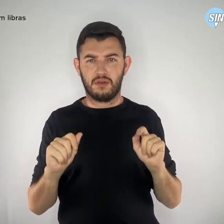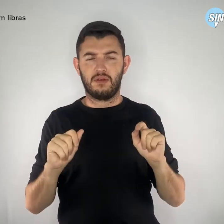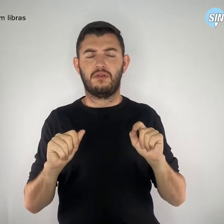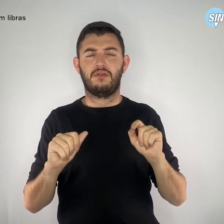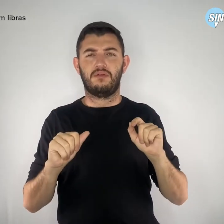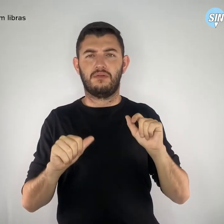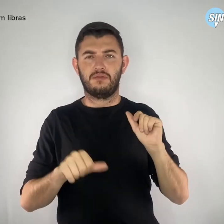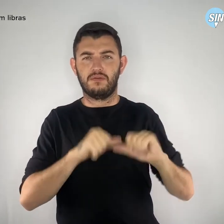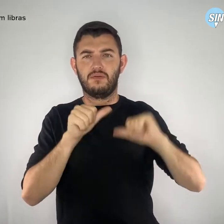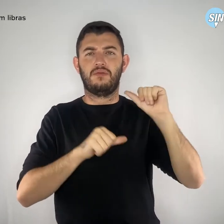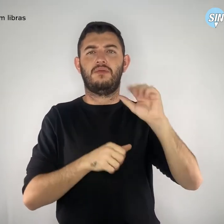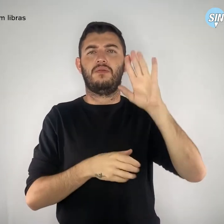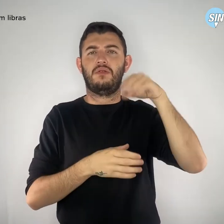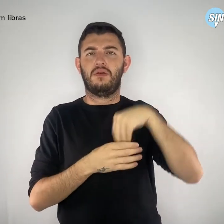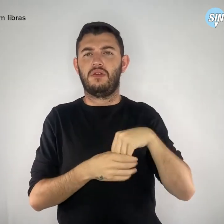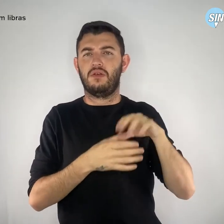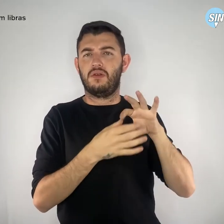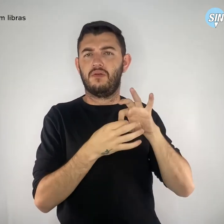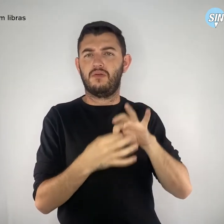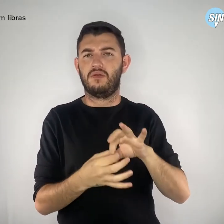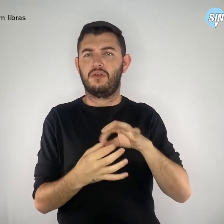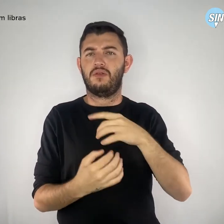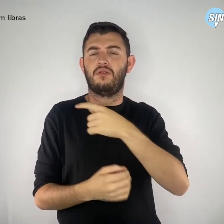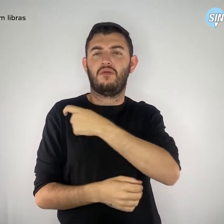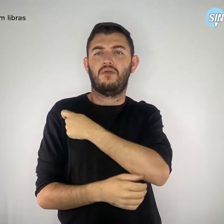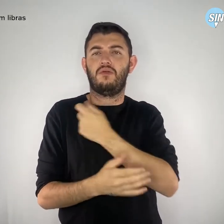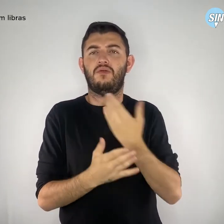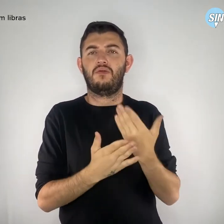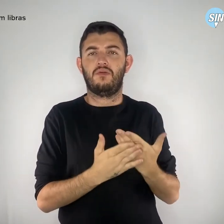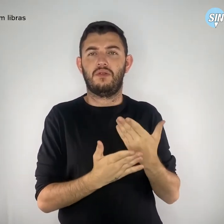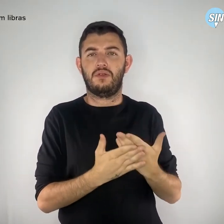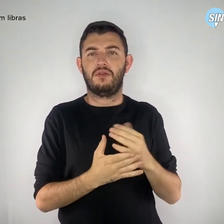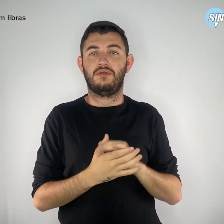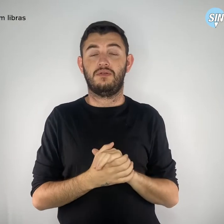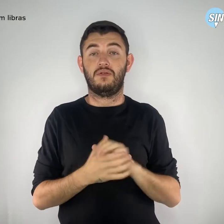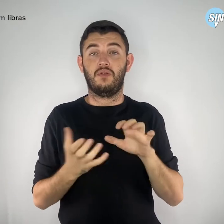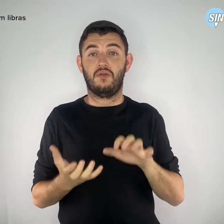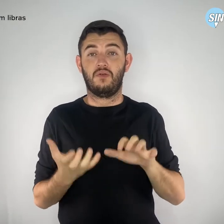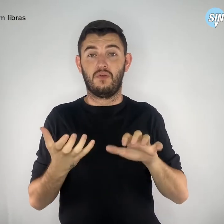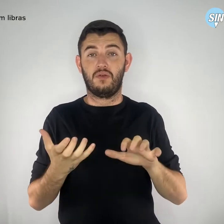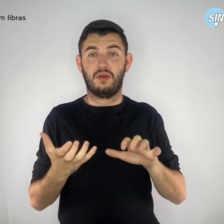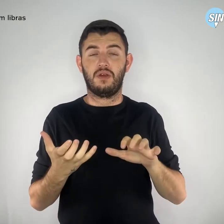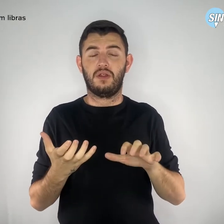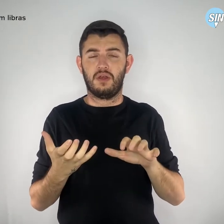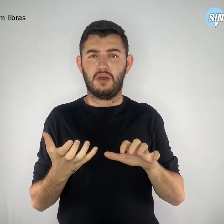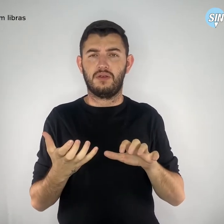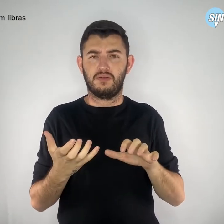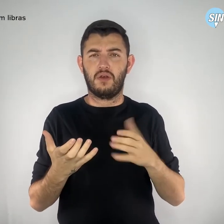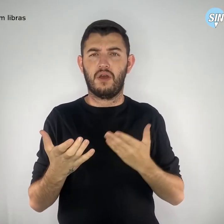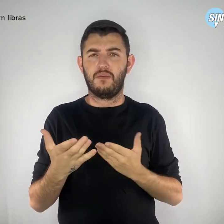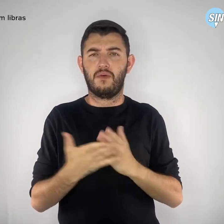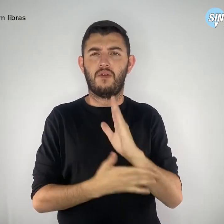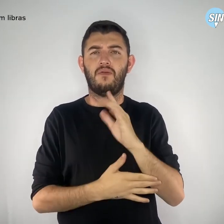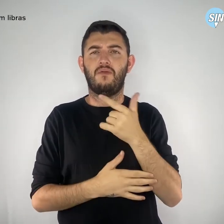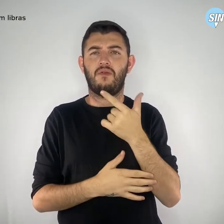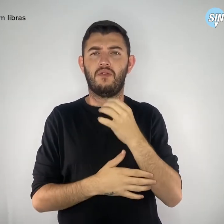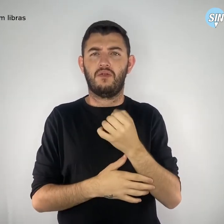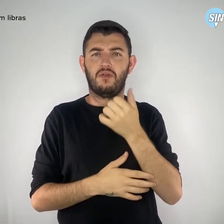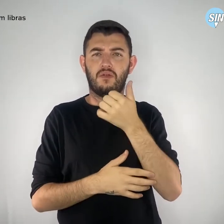de Cotas foi aprovada pelo Congresso e sancionada em 2012. O texto